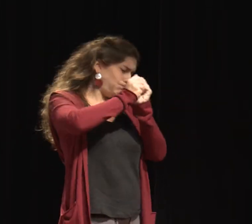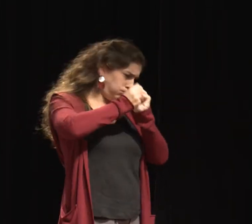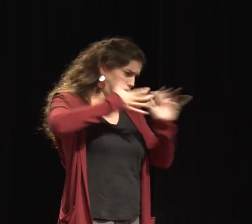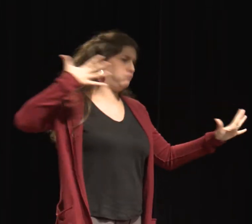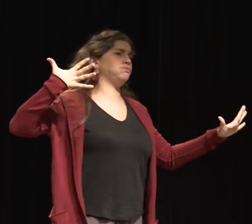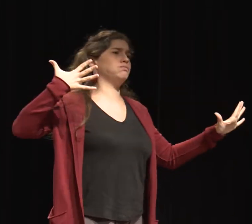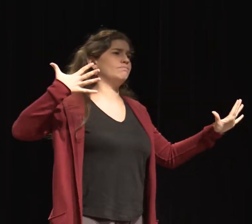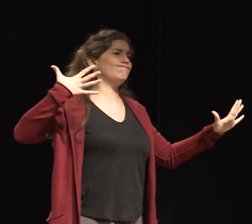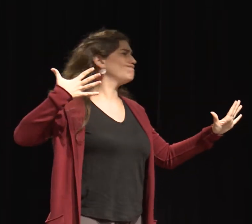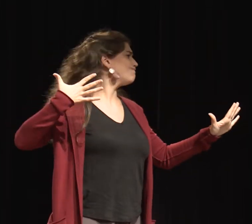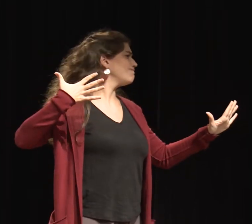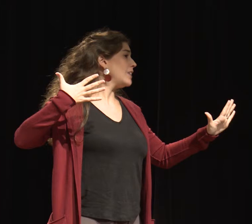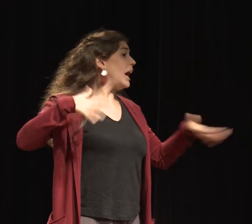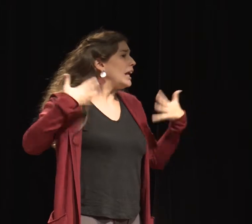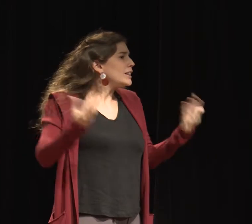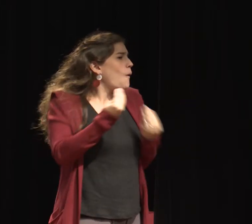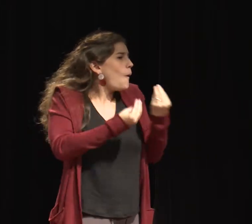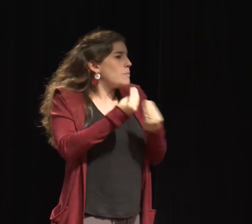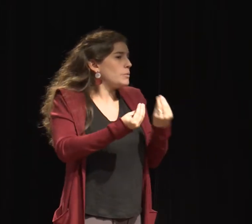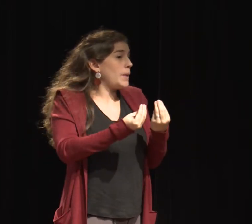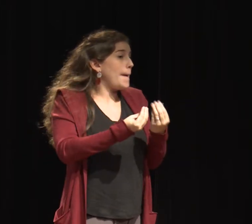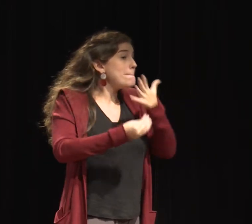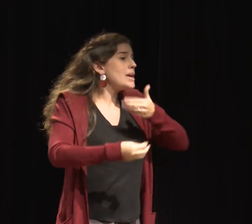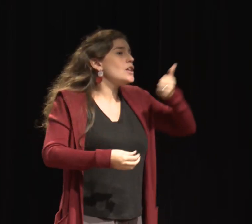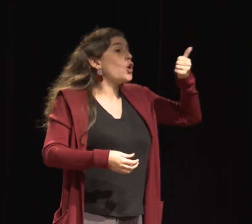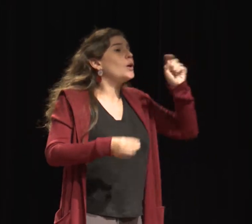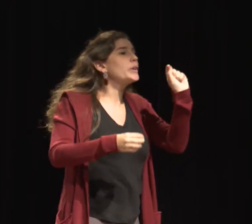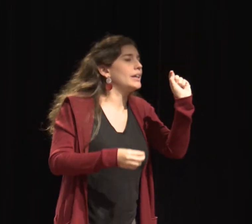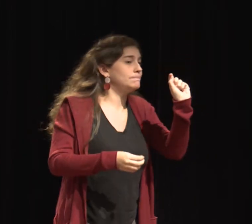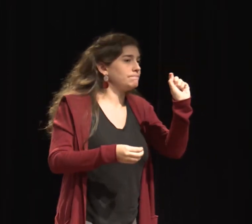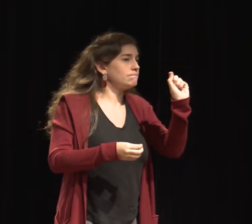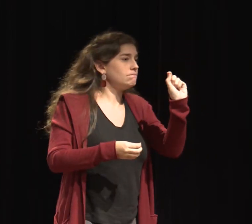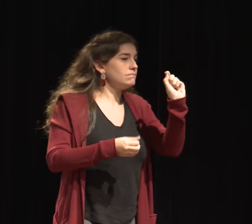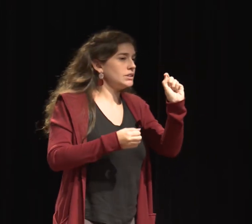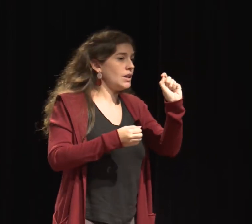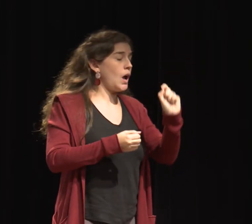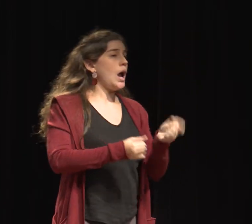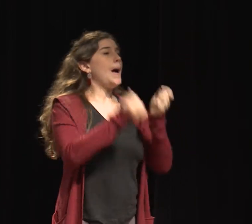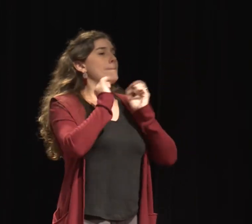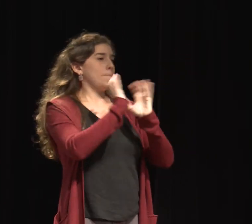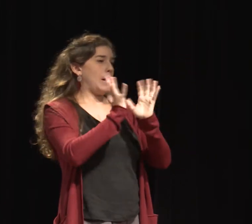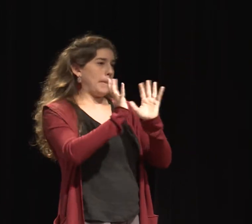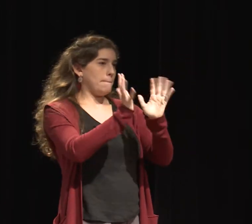E o intérprete já tem essa proficiência, essa fluência. Então, o que seria melhor?